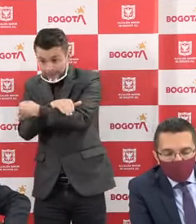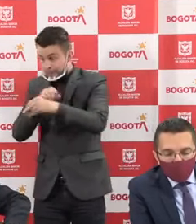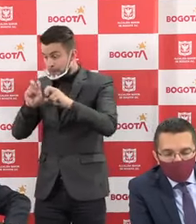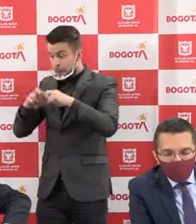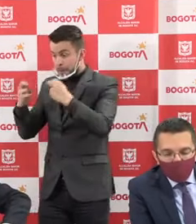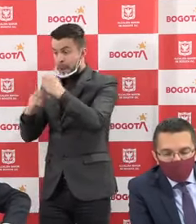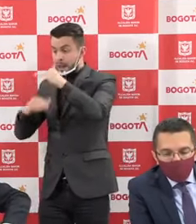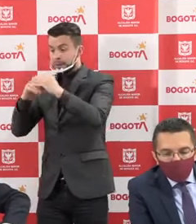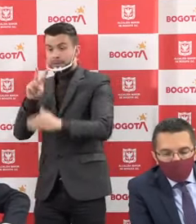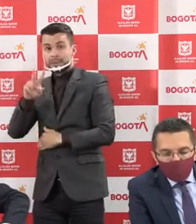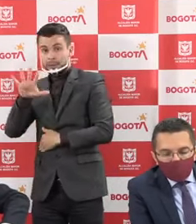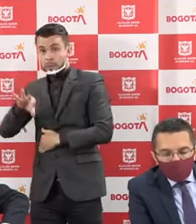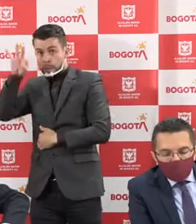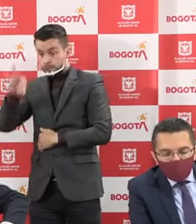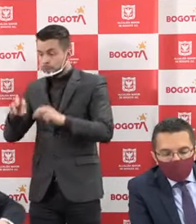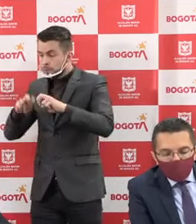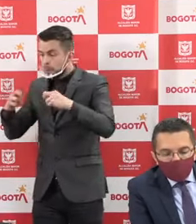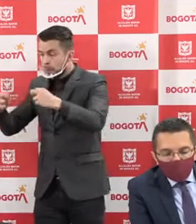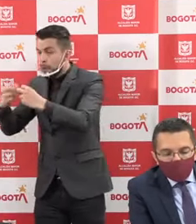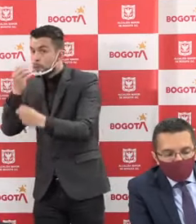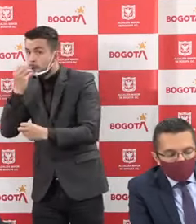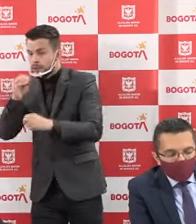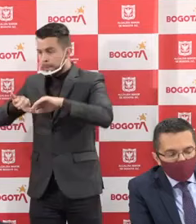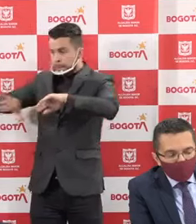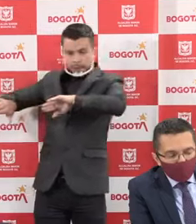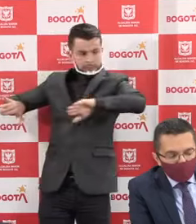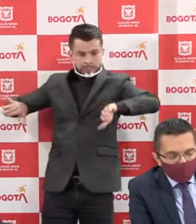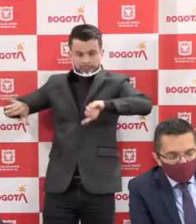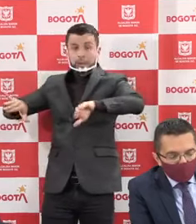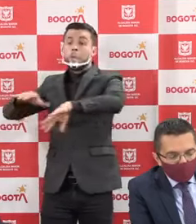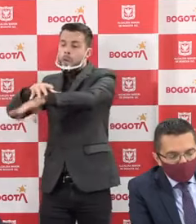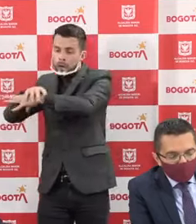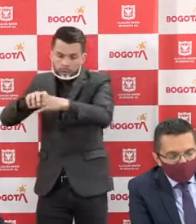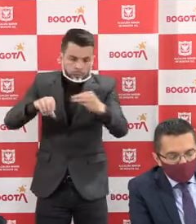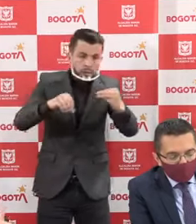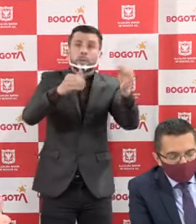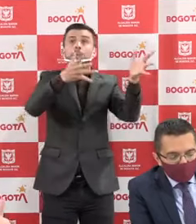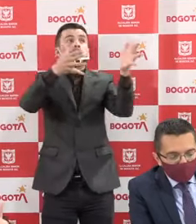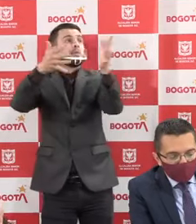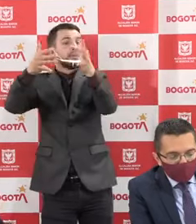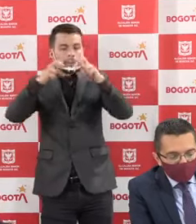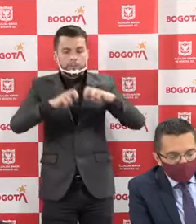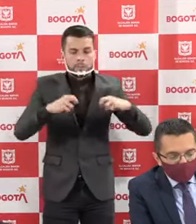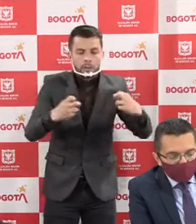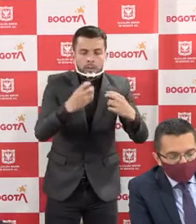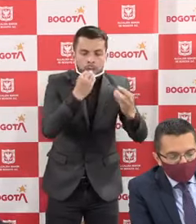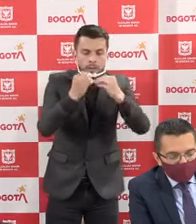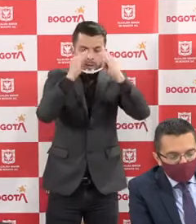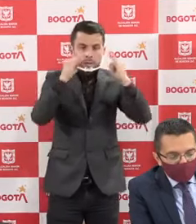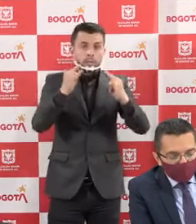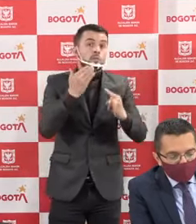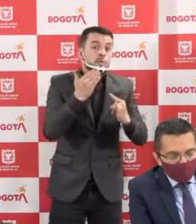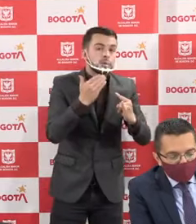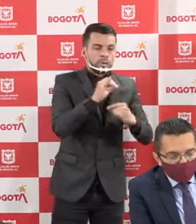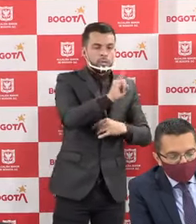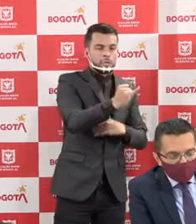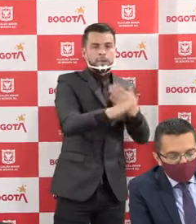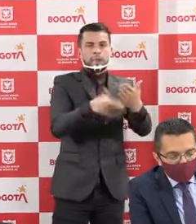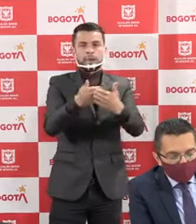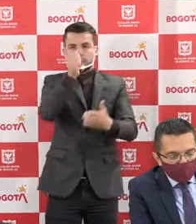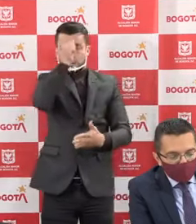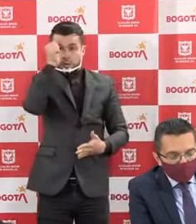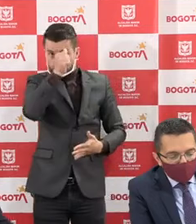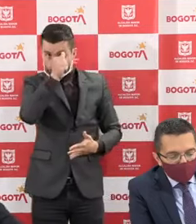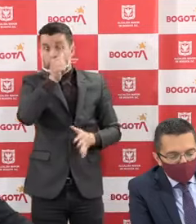local hasta un 25 por ciento con servicio al aire libre de día jueves a día domingo en todo caso